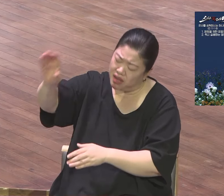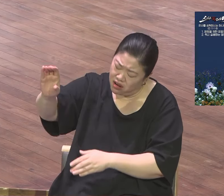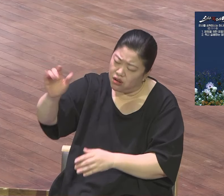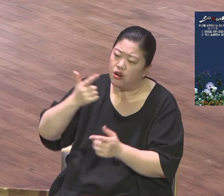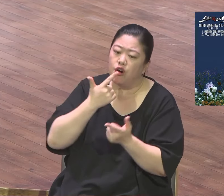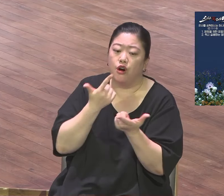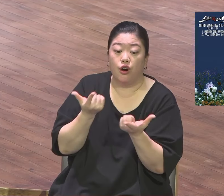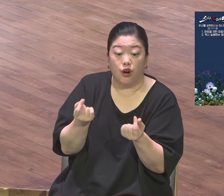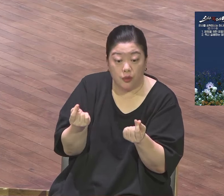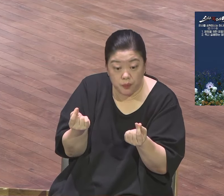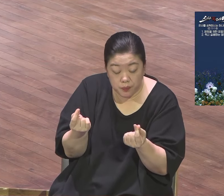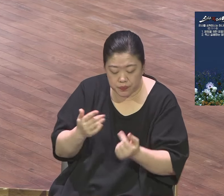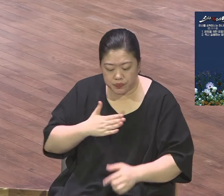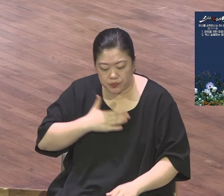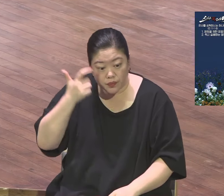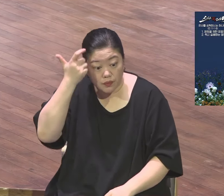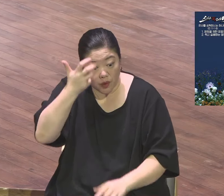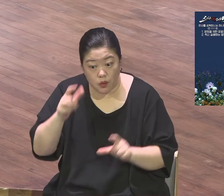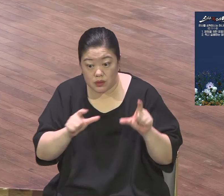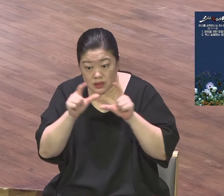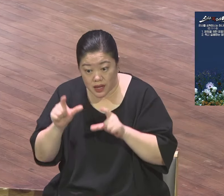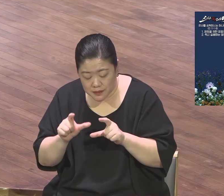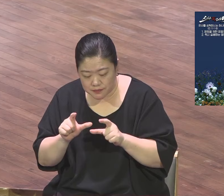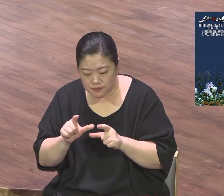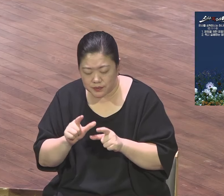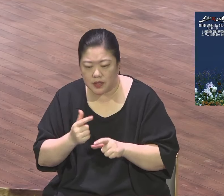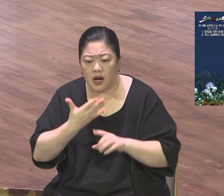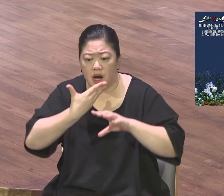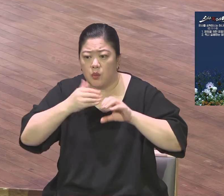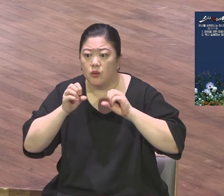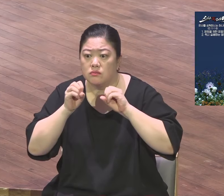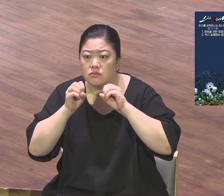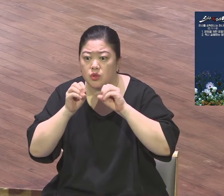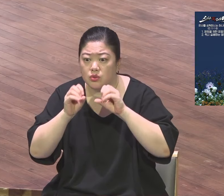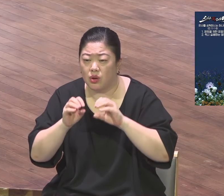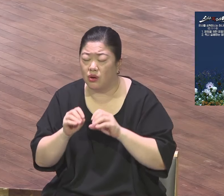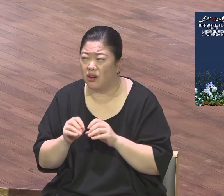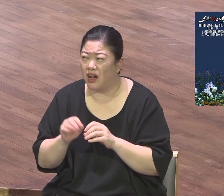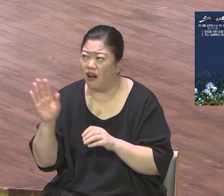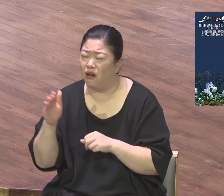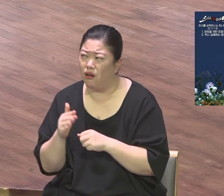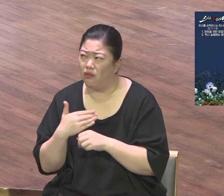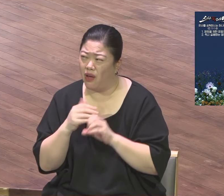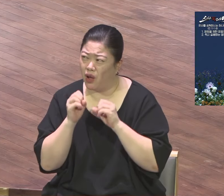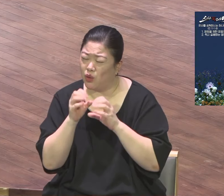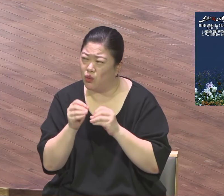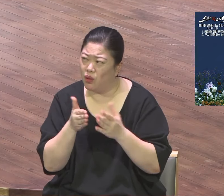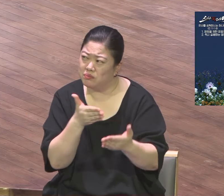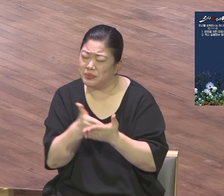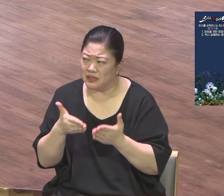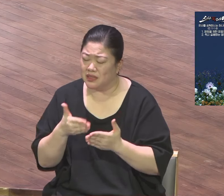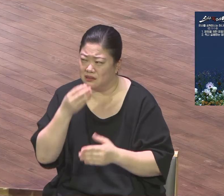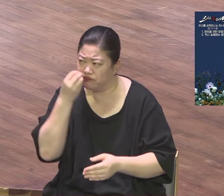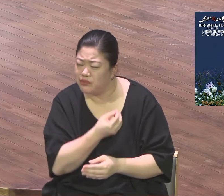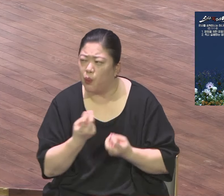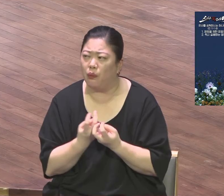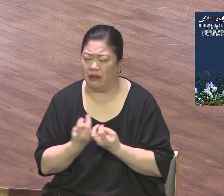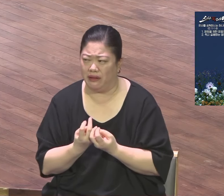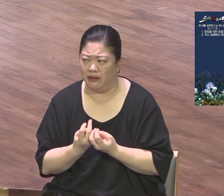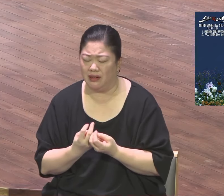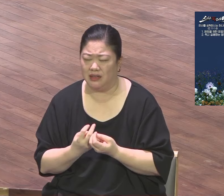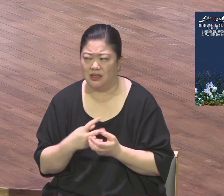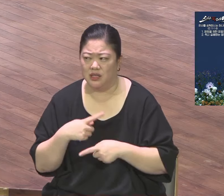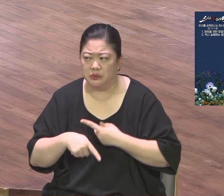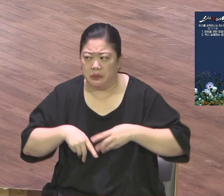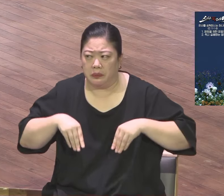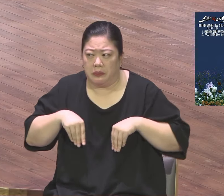우리의 영혼의 주소를 위해서 일단 뿌리고 그 후에 하나님의 섭리에 맡기는 거예요. 아멘. 그 이